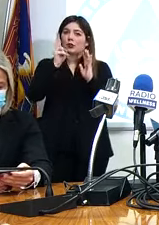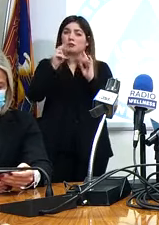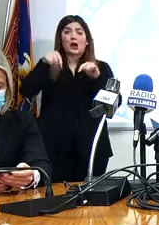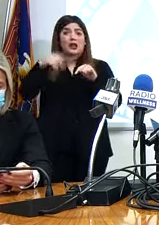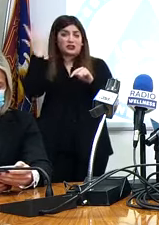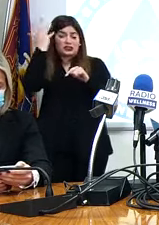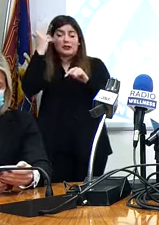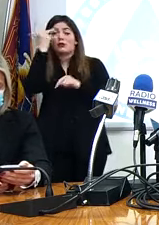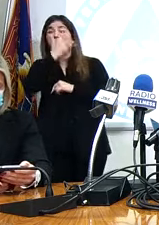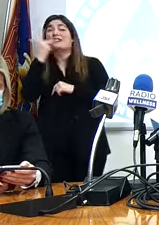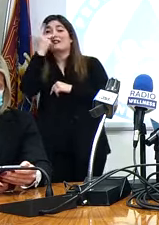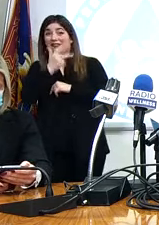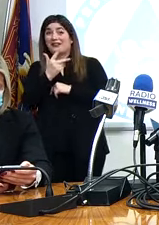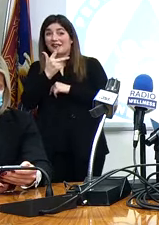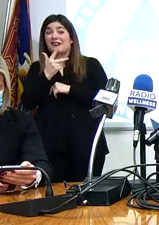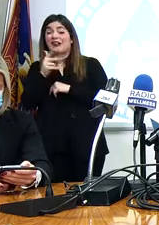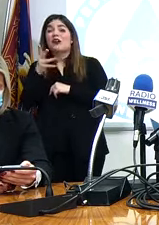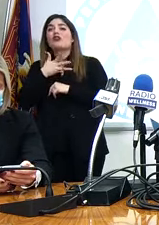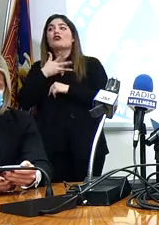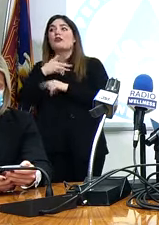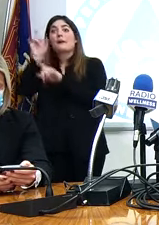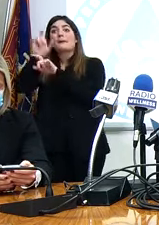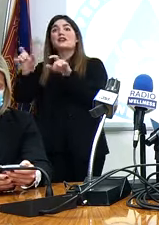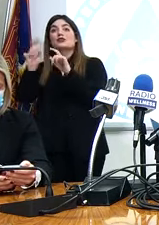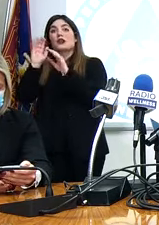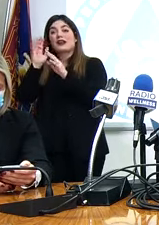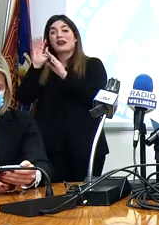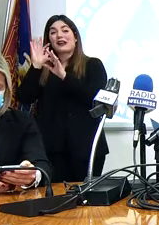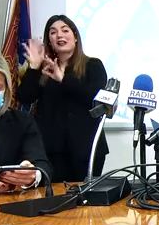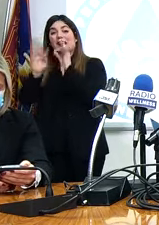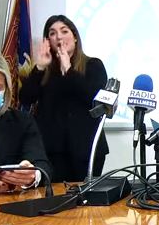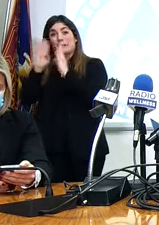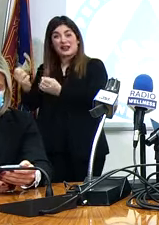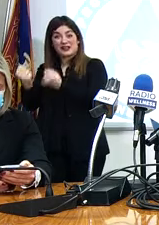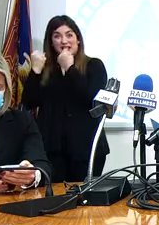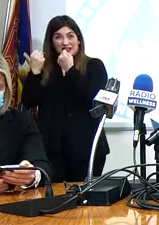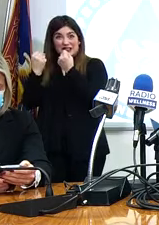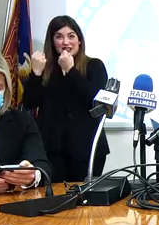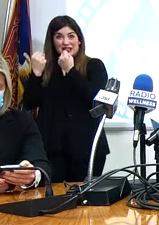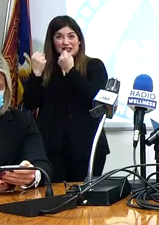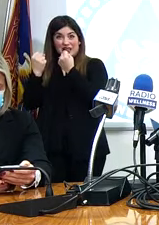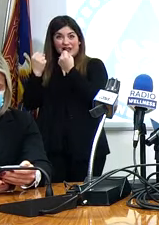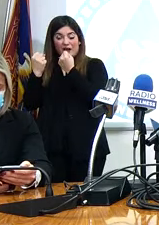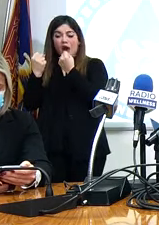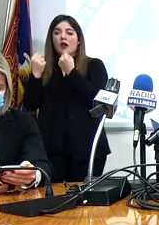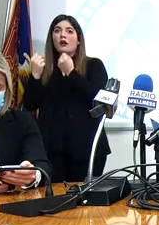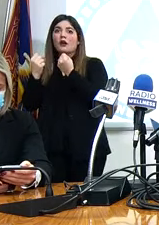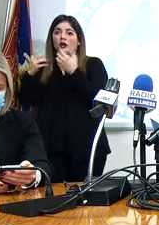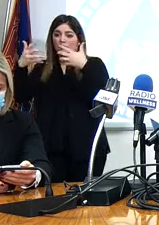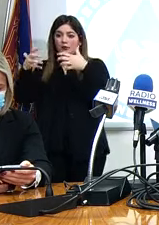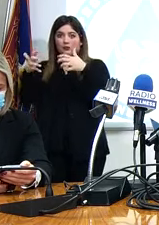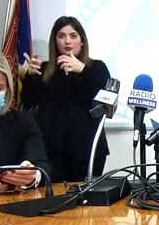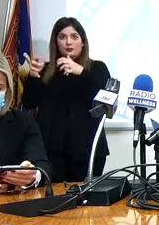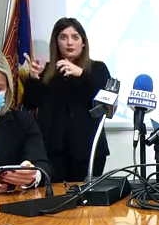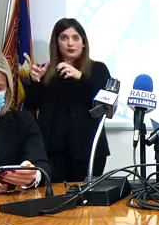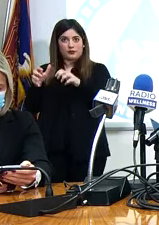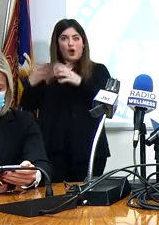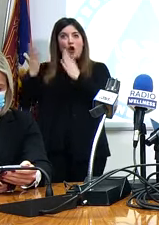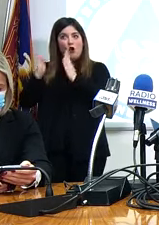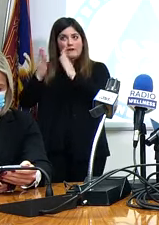terapia intensiva nella piastra centrale a 20 persone in terapia intensiva, voi capite